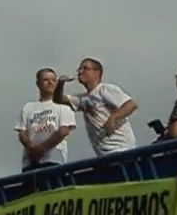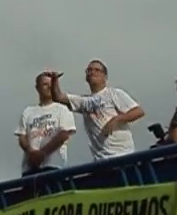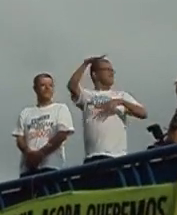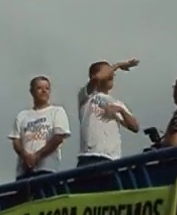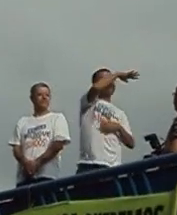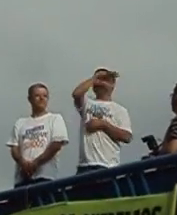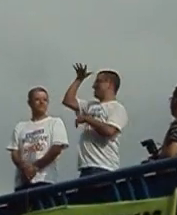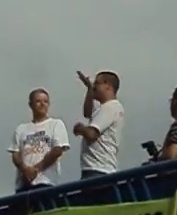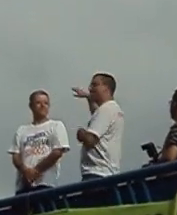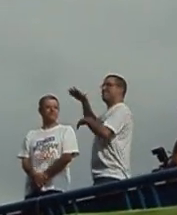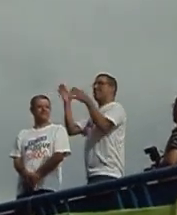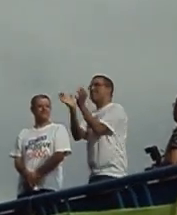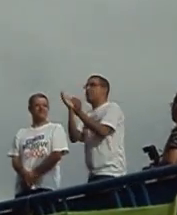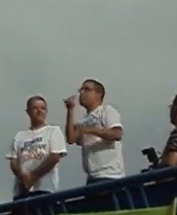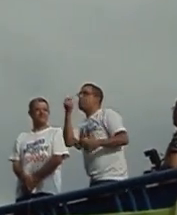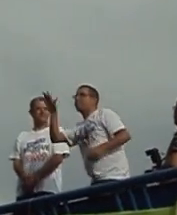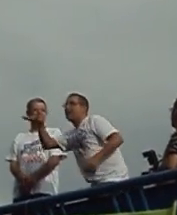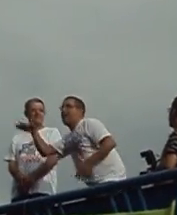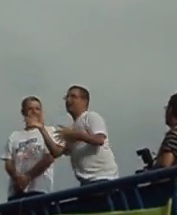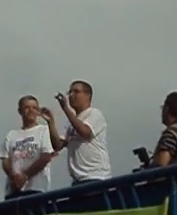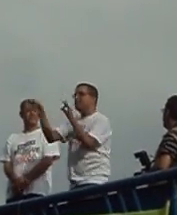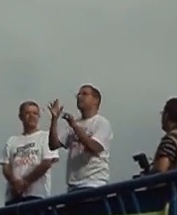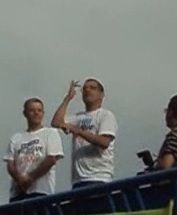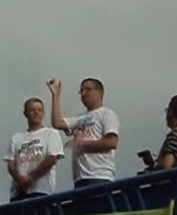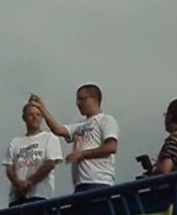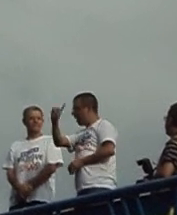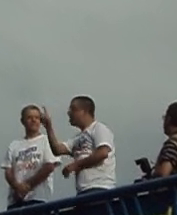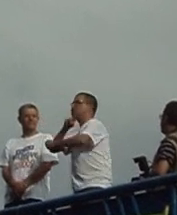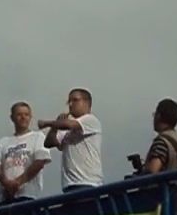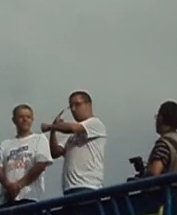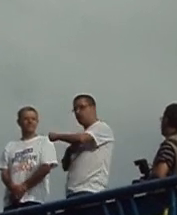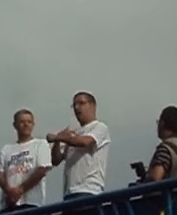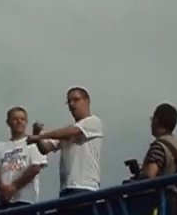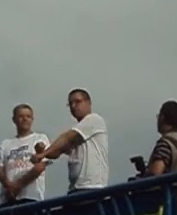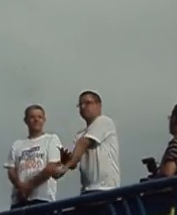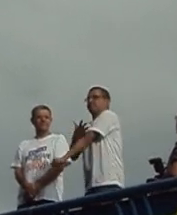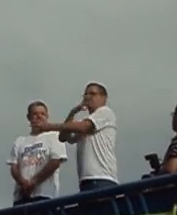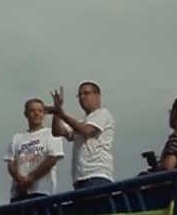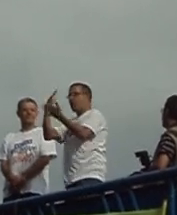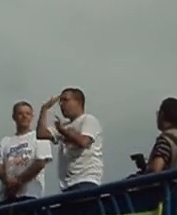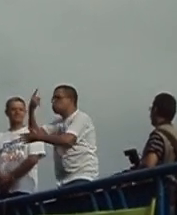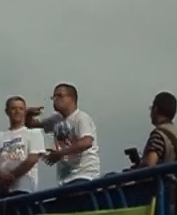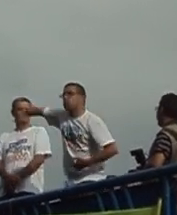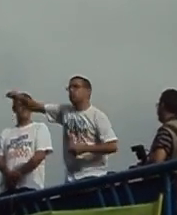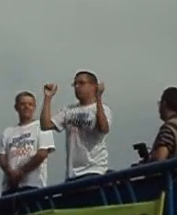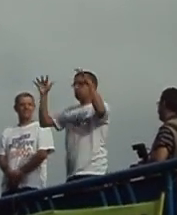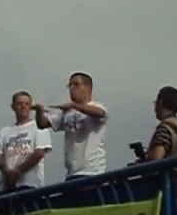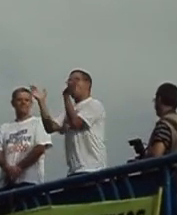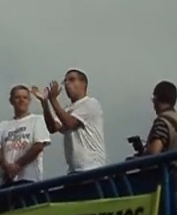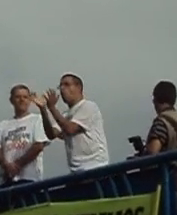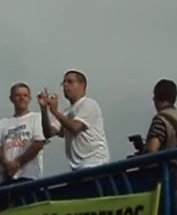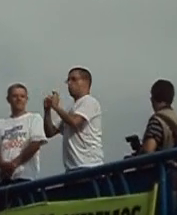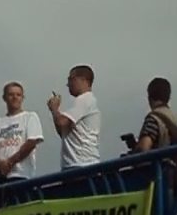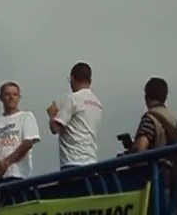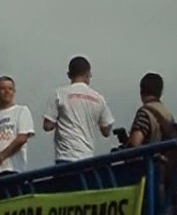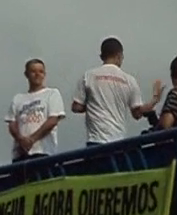evento. Gostaria de dizer que vocês observem, eu vi que no horário de almoço a gente também se organizou, foi todo